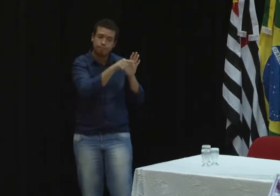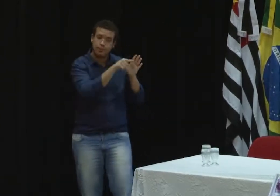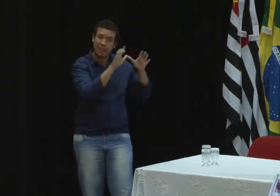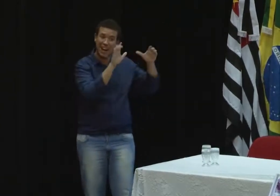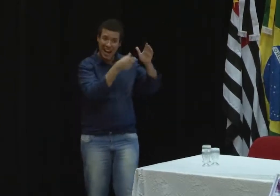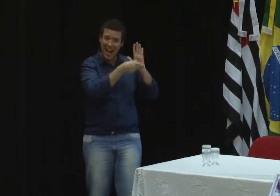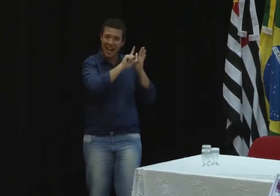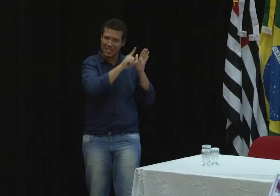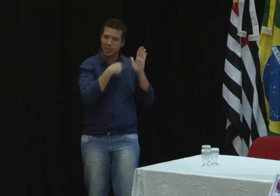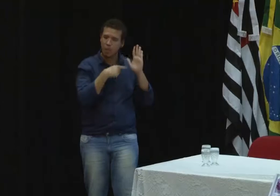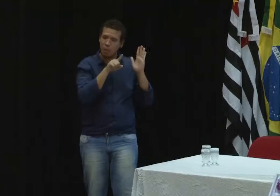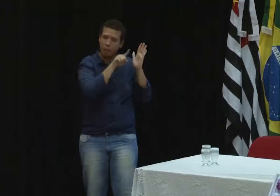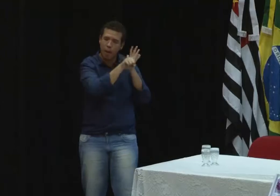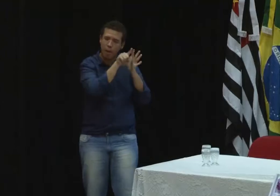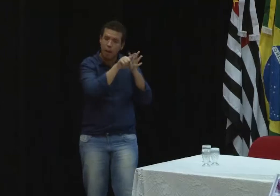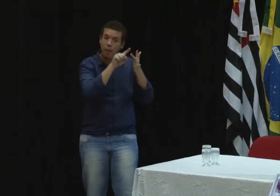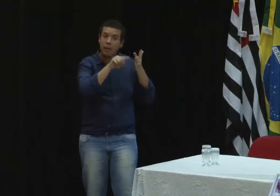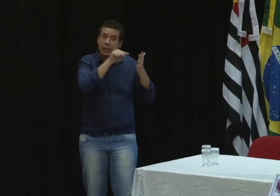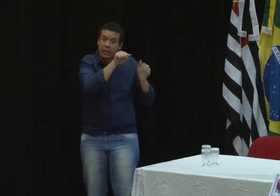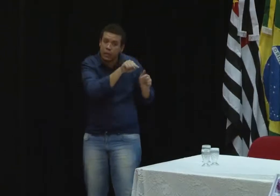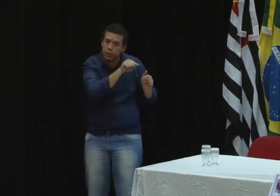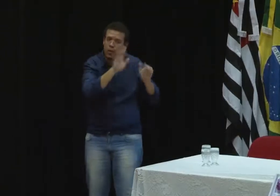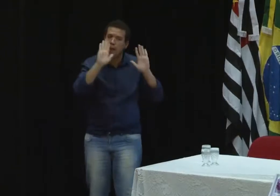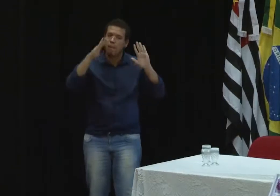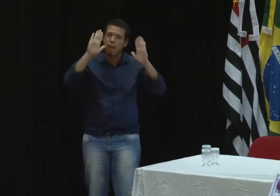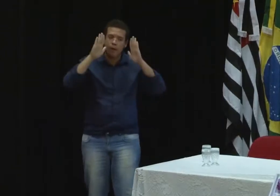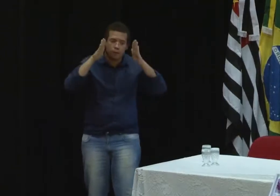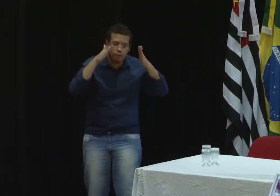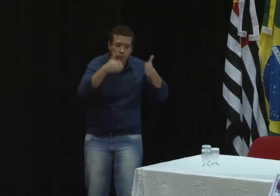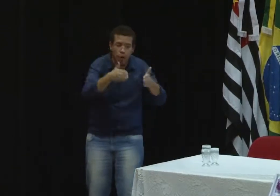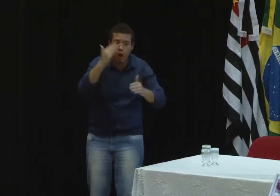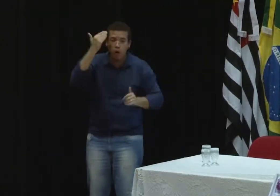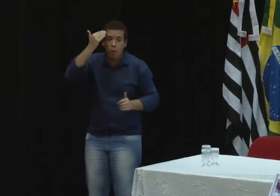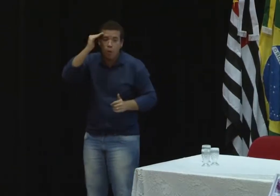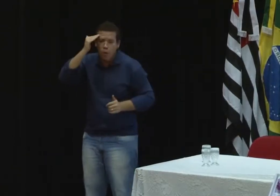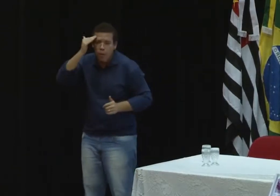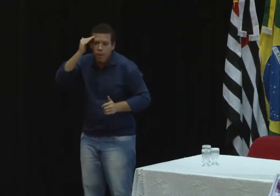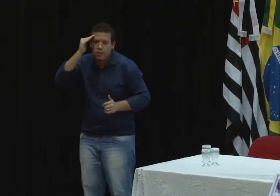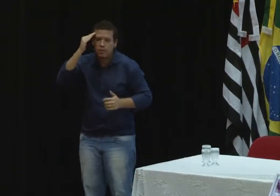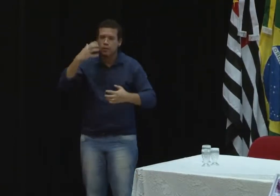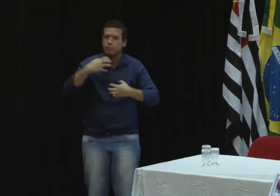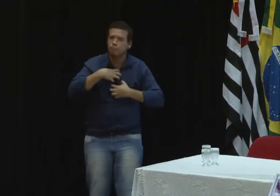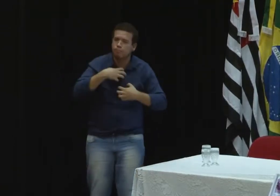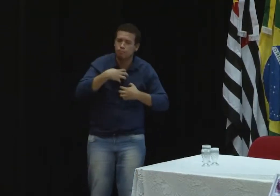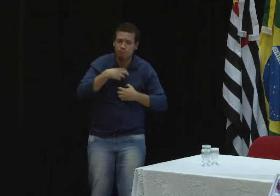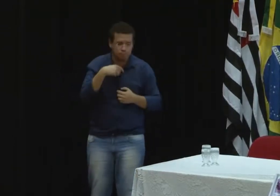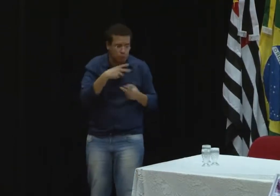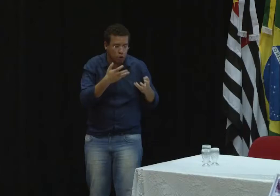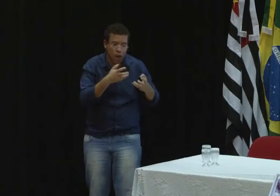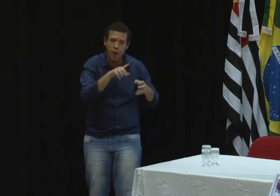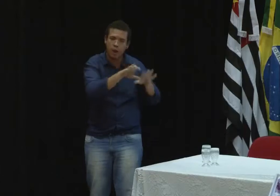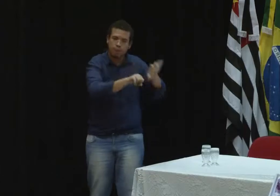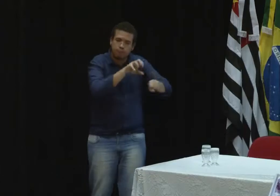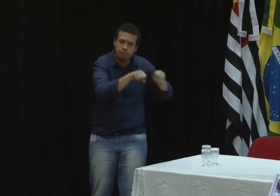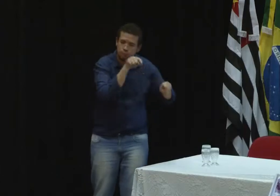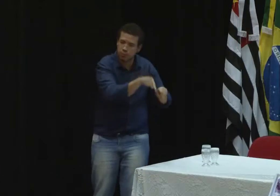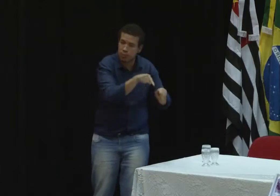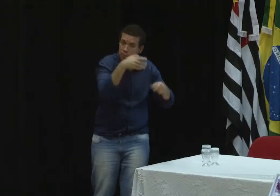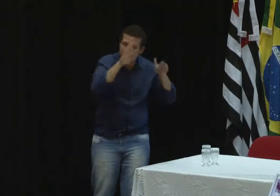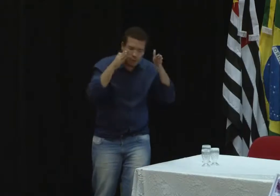Então, essas perguntas que eu fui apresentando foram me trazendo o enfoque, a compreensão do que eu gostaria